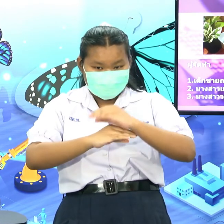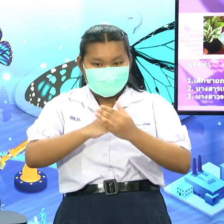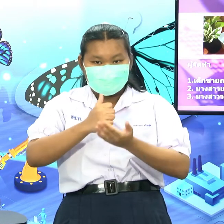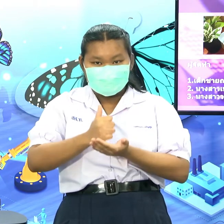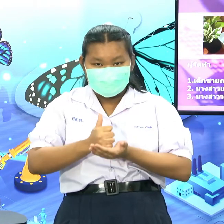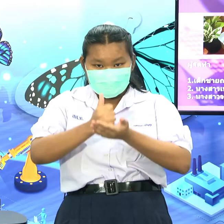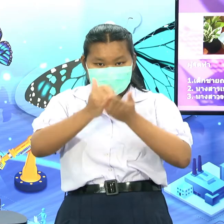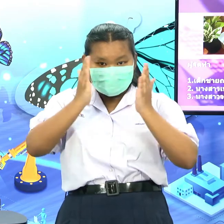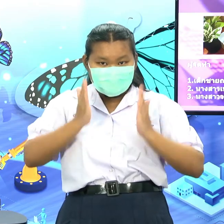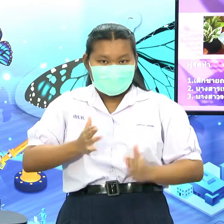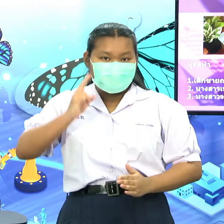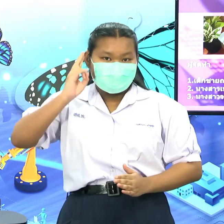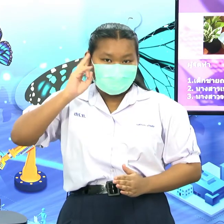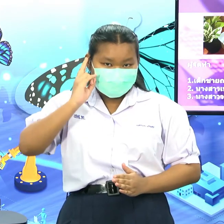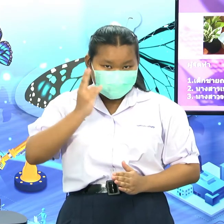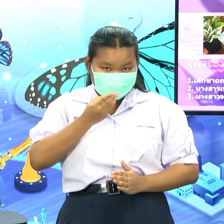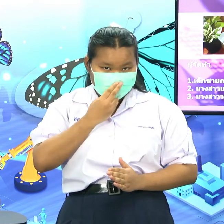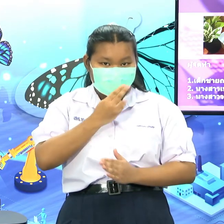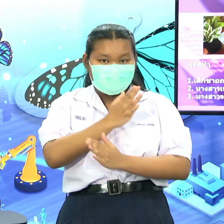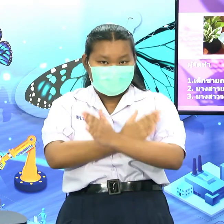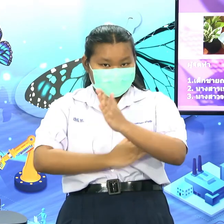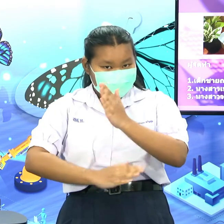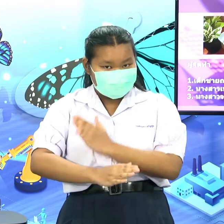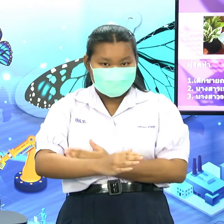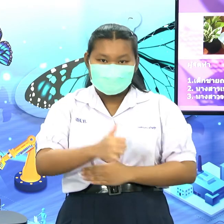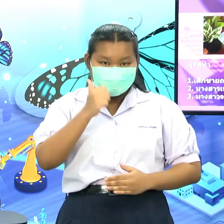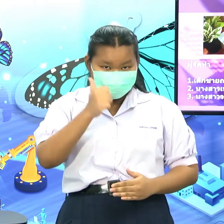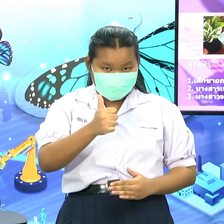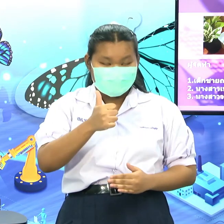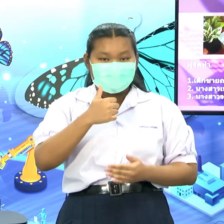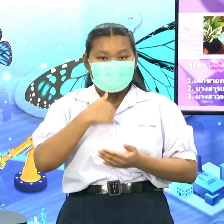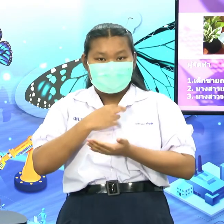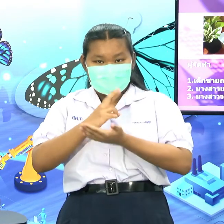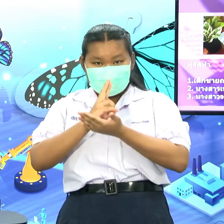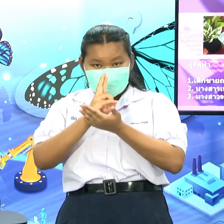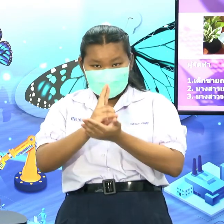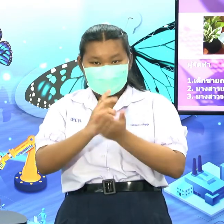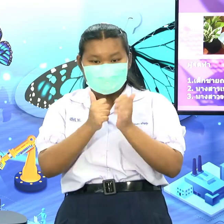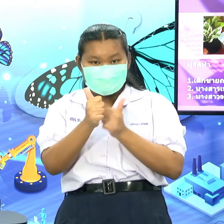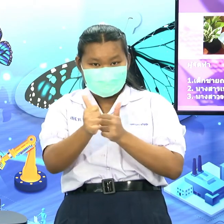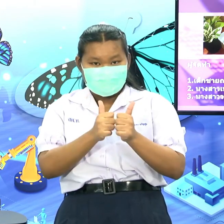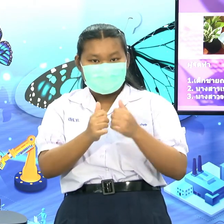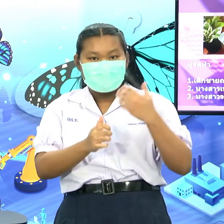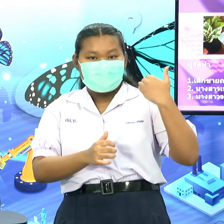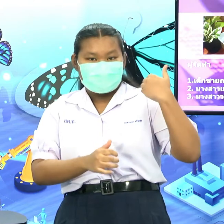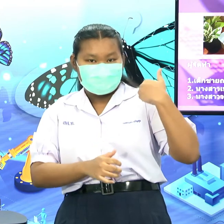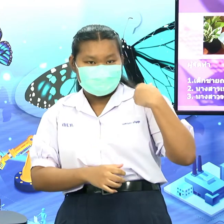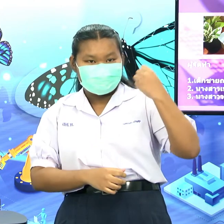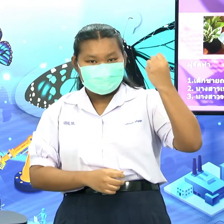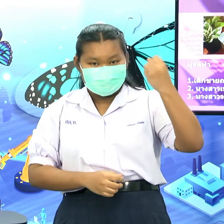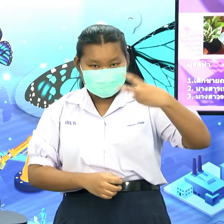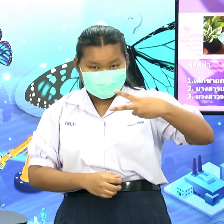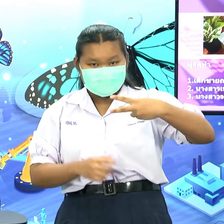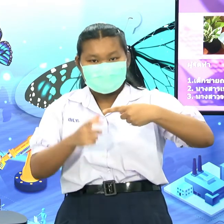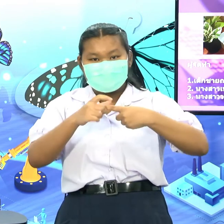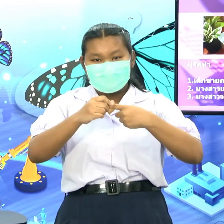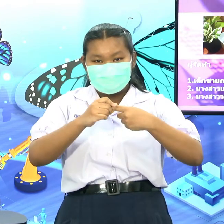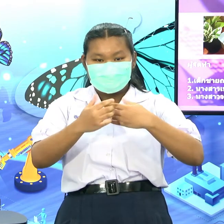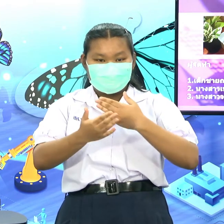ไบต์ซึ่งดิฉันได้ทำโครงงานซึ่งได้ช่วยเหลือคนหูหนวกและคนพิการจนได้รับรางวัลจากการประกวดแข่งขัน2โครงงานด้วยกัน